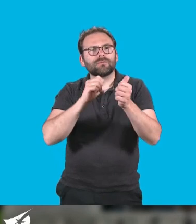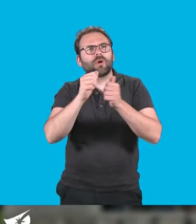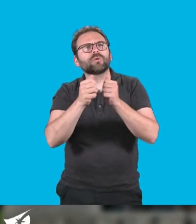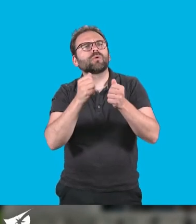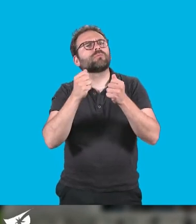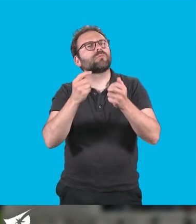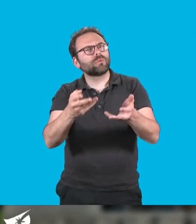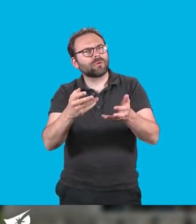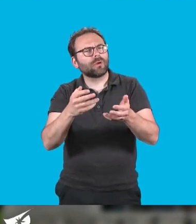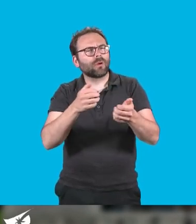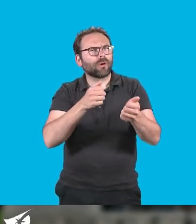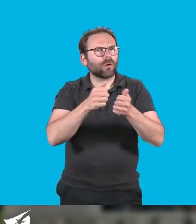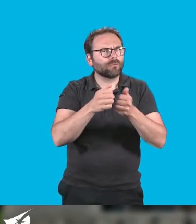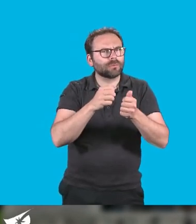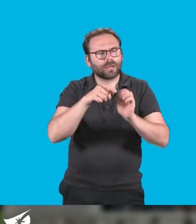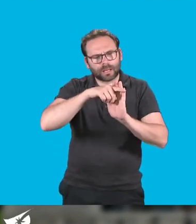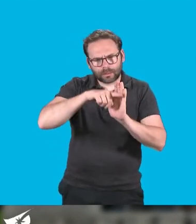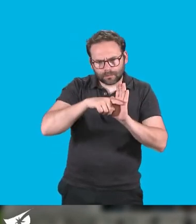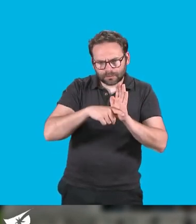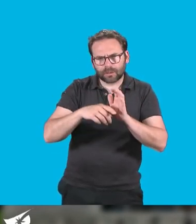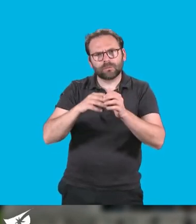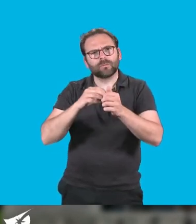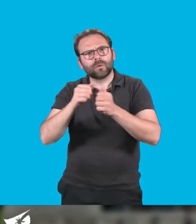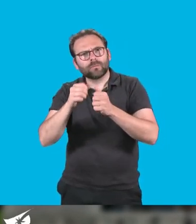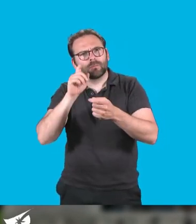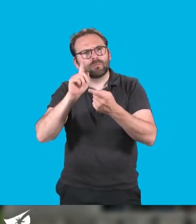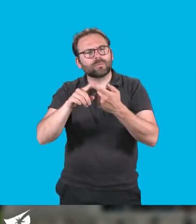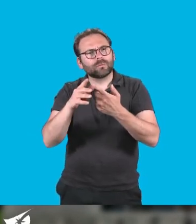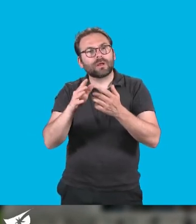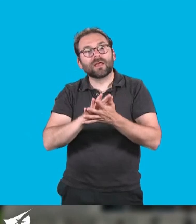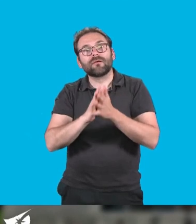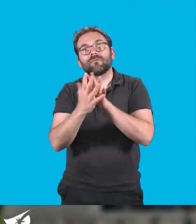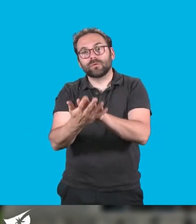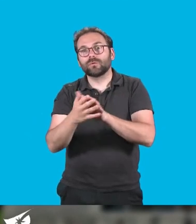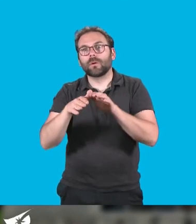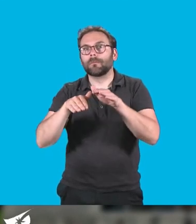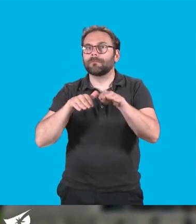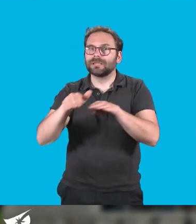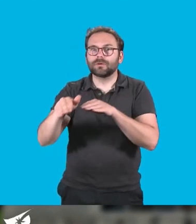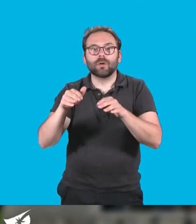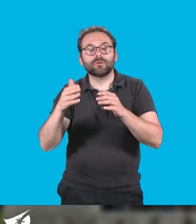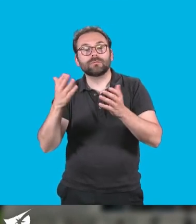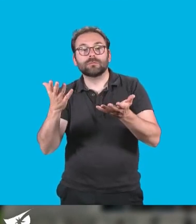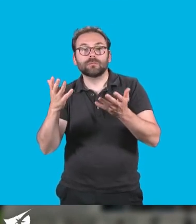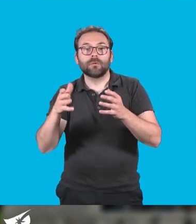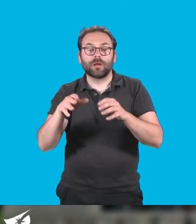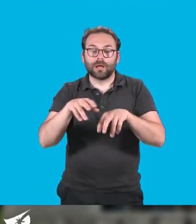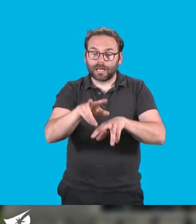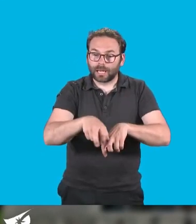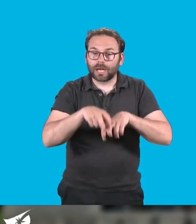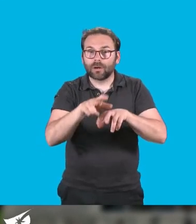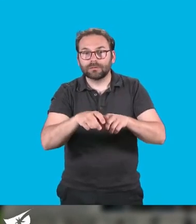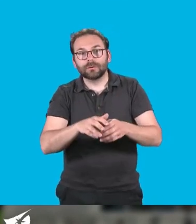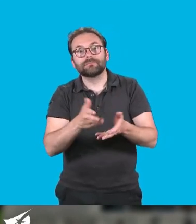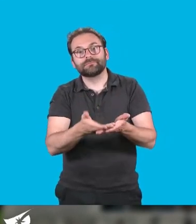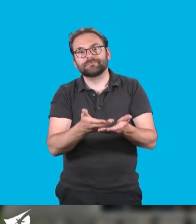des enjeux qui sont réglementaires, des enjeux aussi d'évolution des modes de culture agricole, parce que vous le savez sûrement, mes chers collègues,